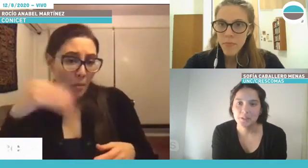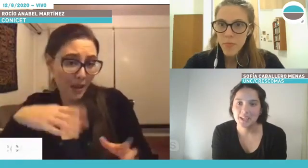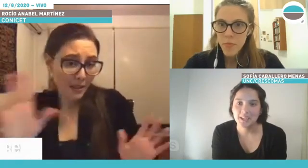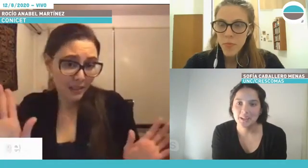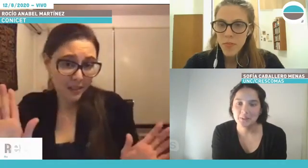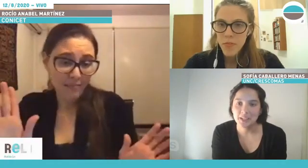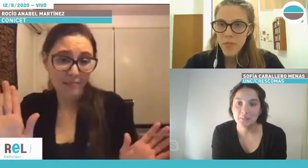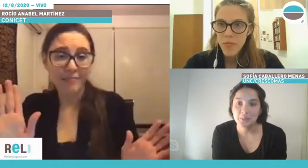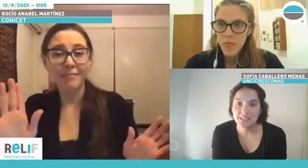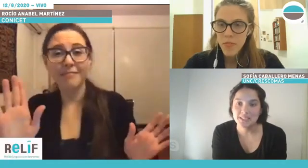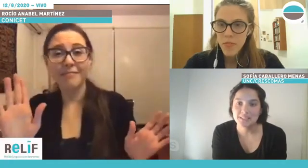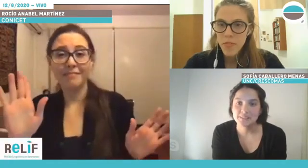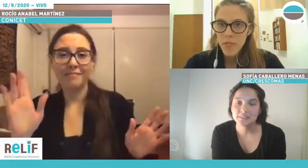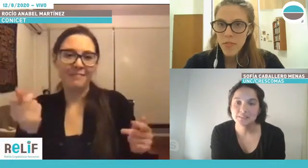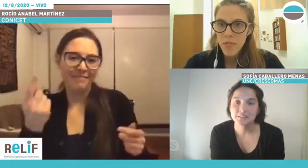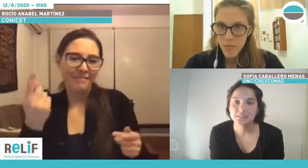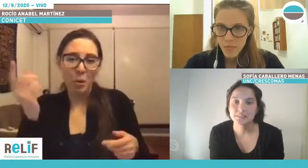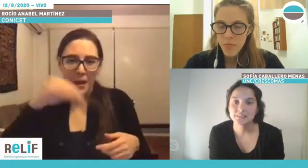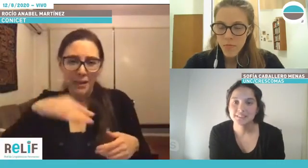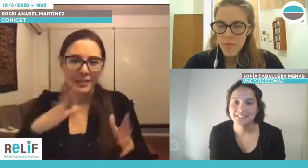Bueno, y un ejemplo más.